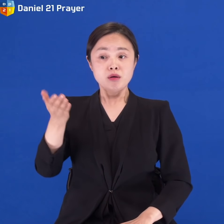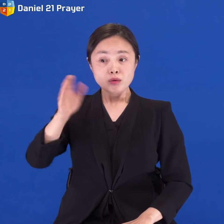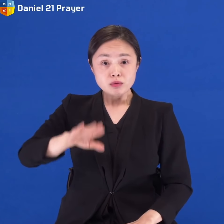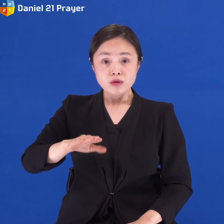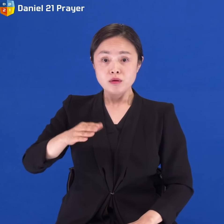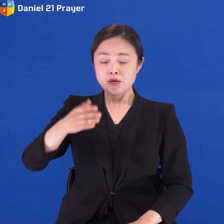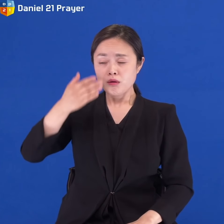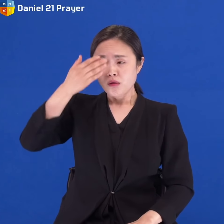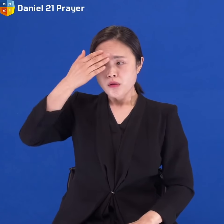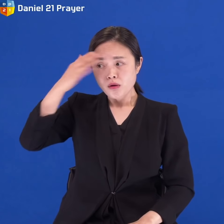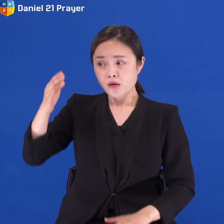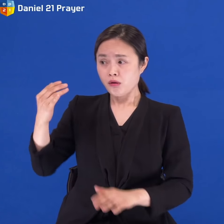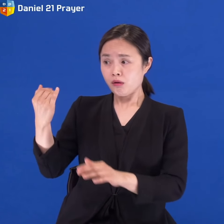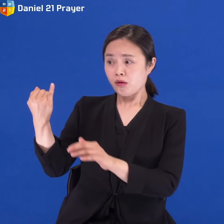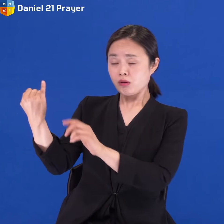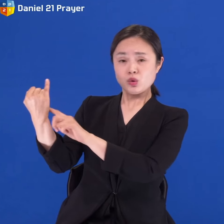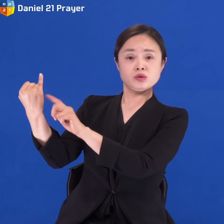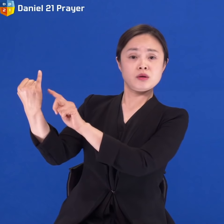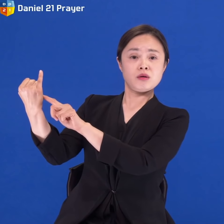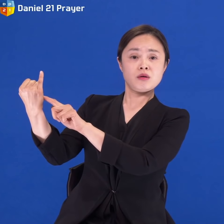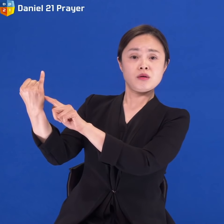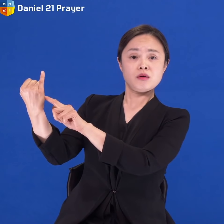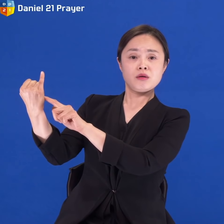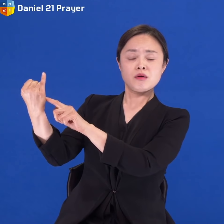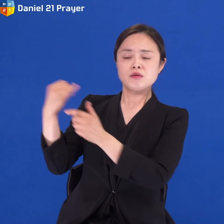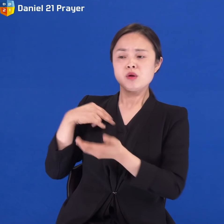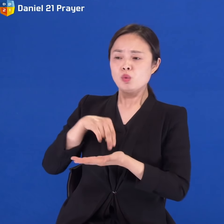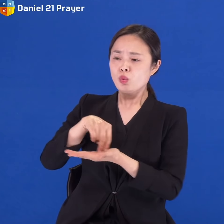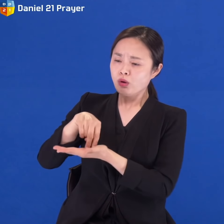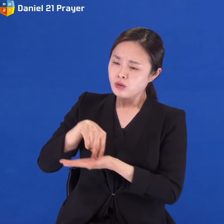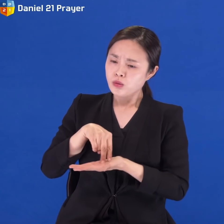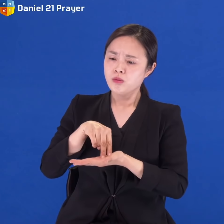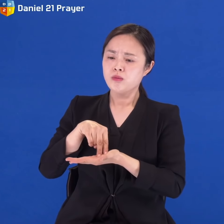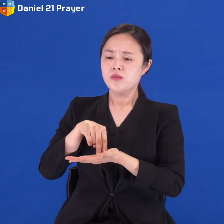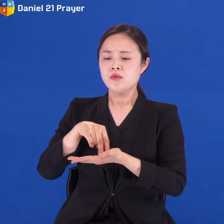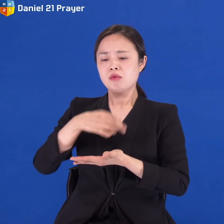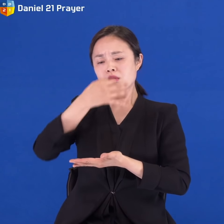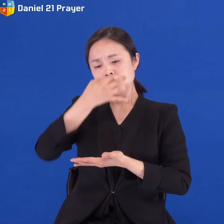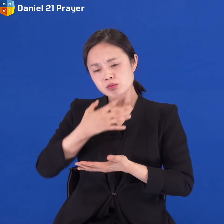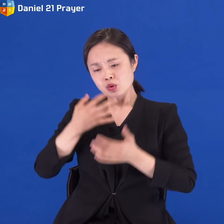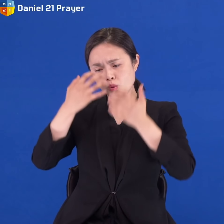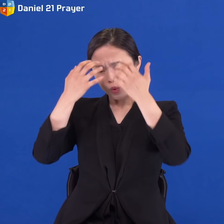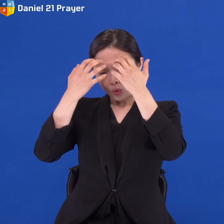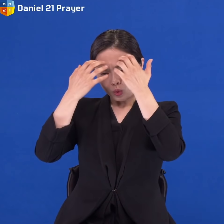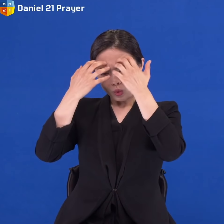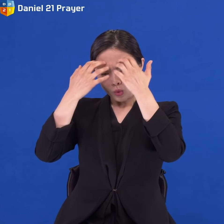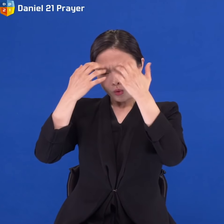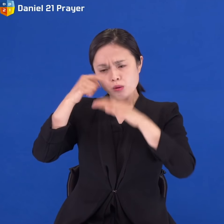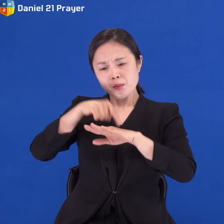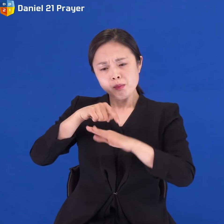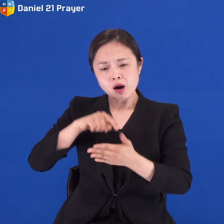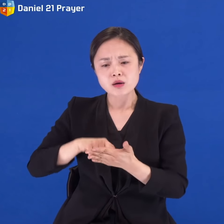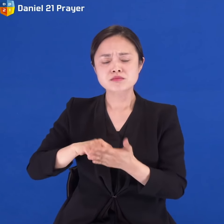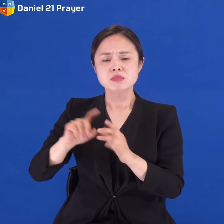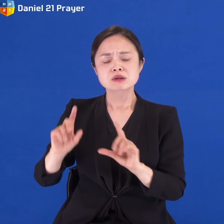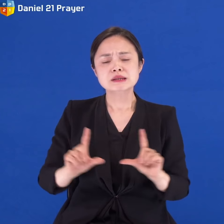고난, 고통, 외로운 길을 처참한 그 길을